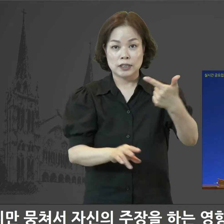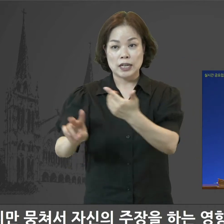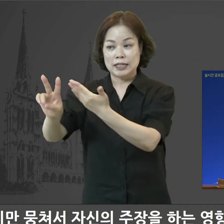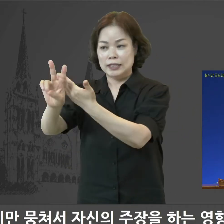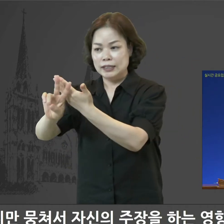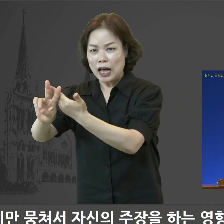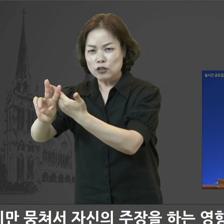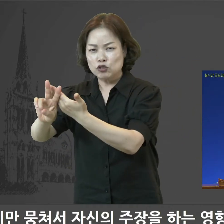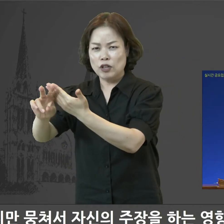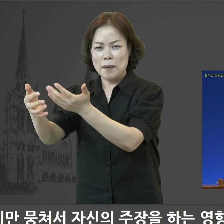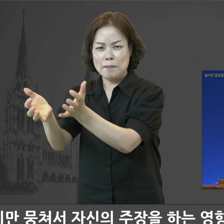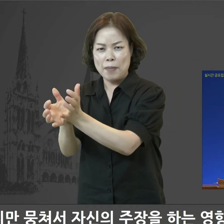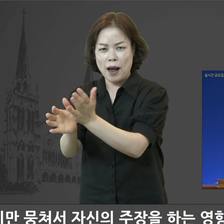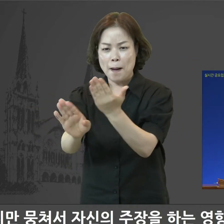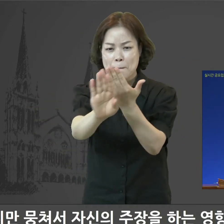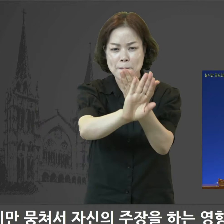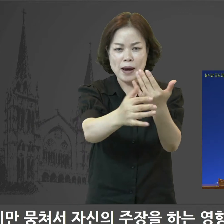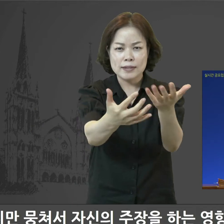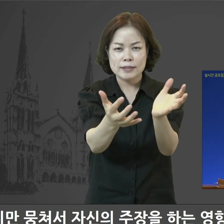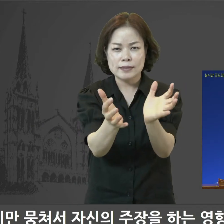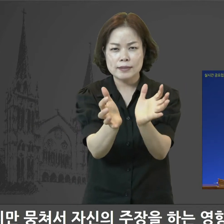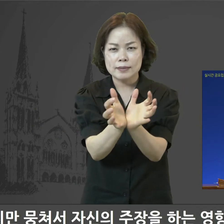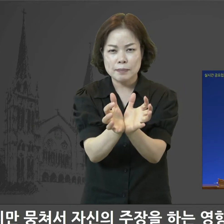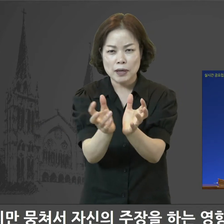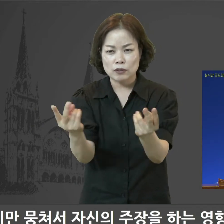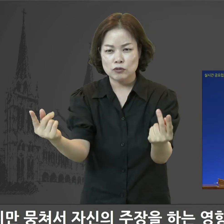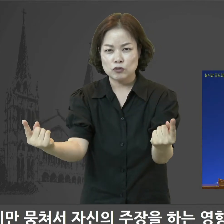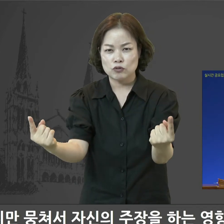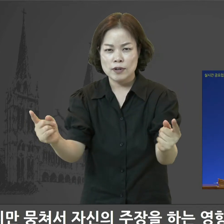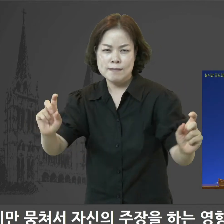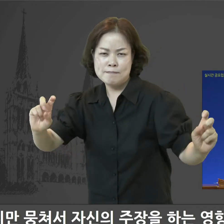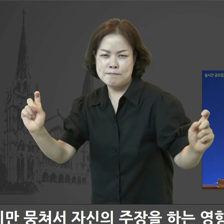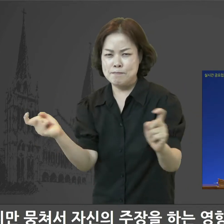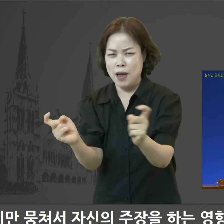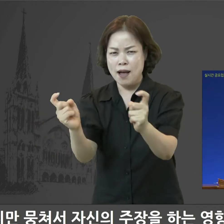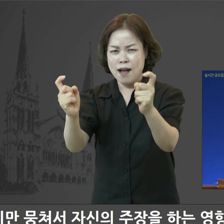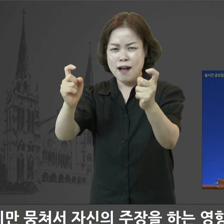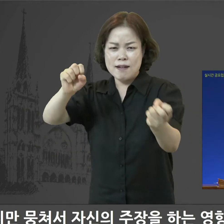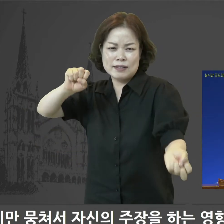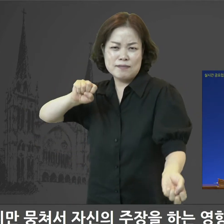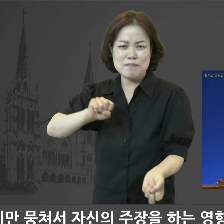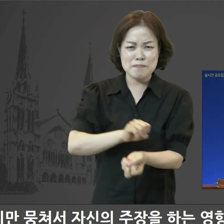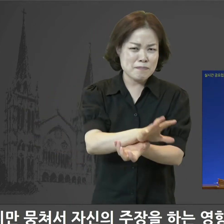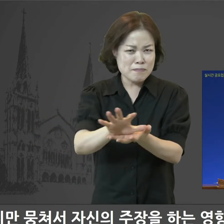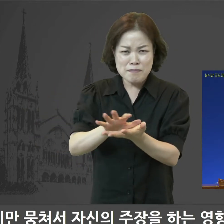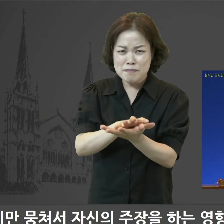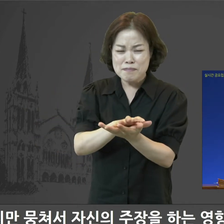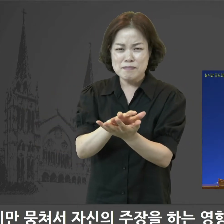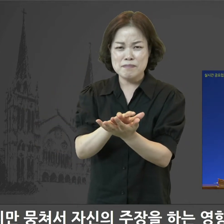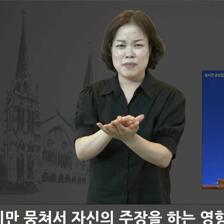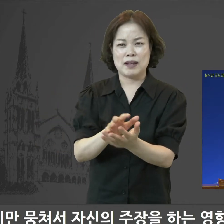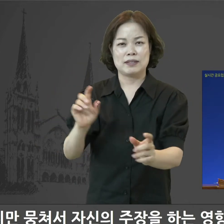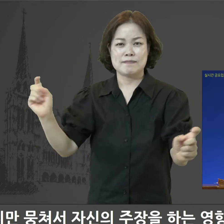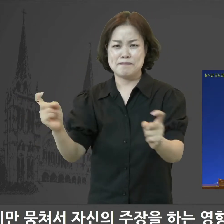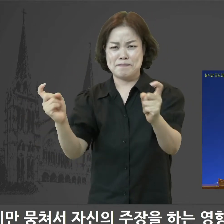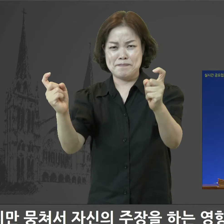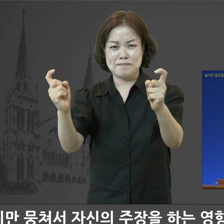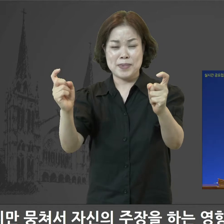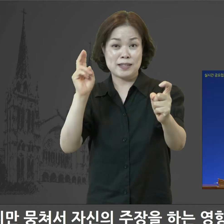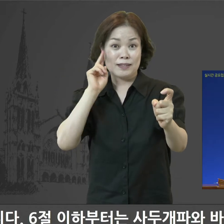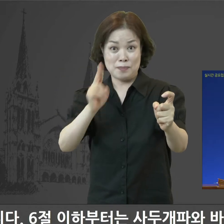사두개파와 바리새파가 한번 이제 격돌을 하면서 난장판 공회가 된 거죠. 그